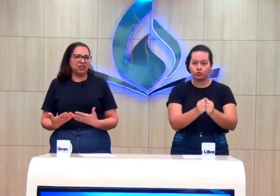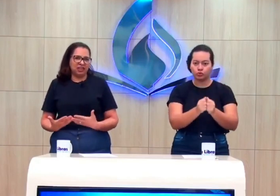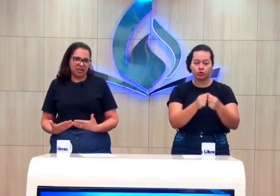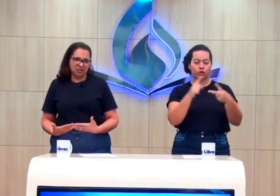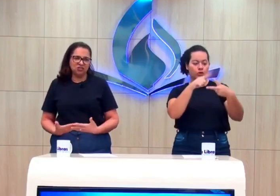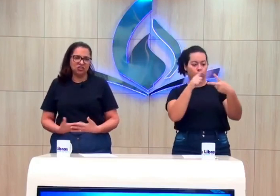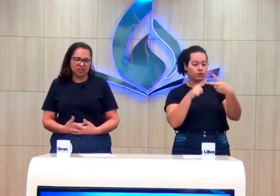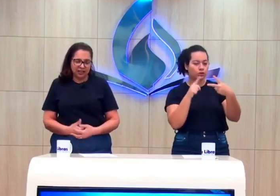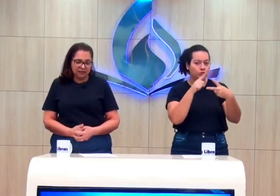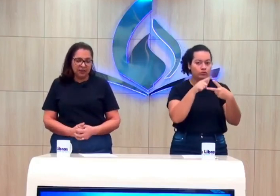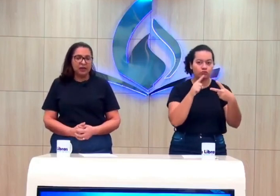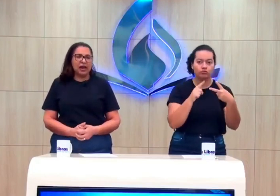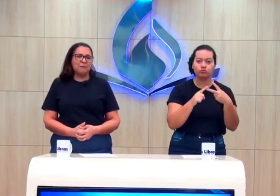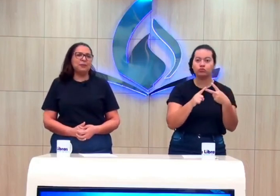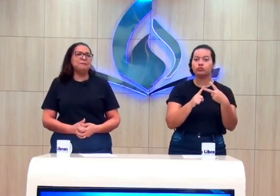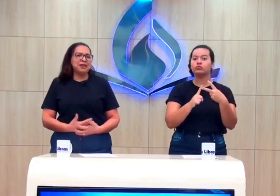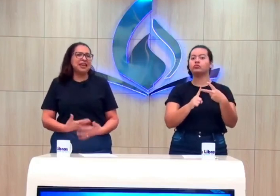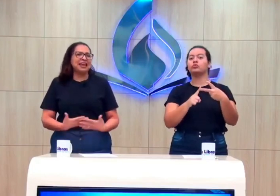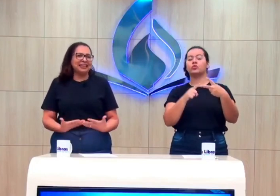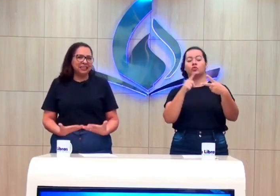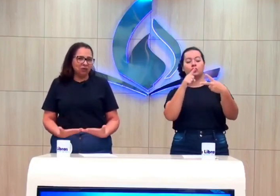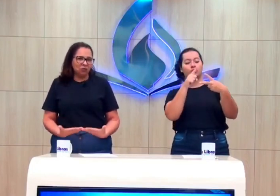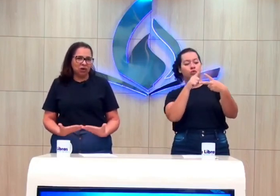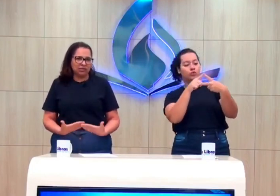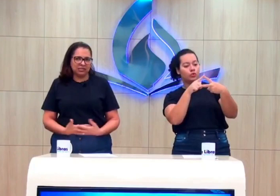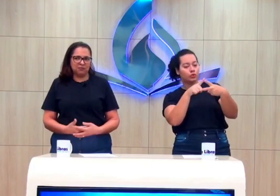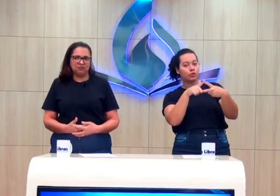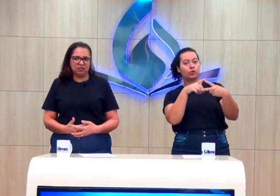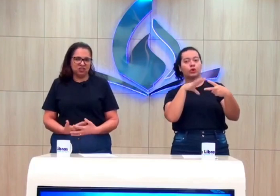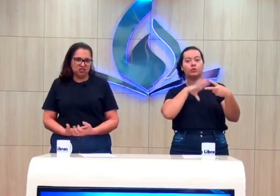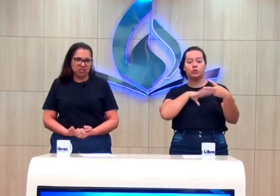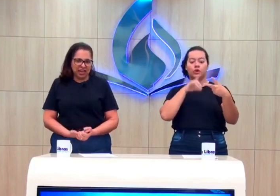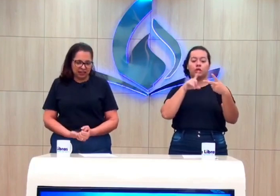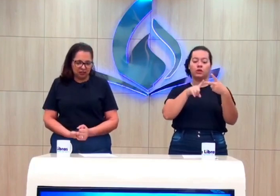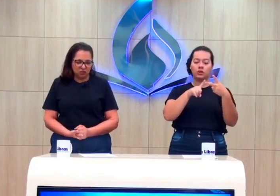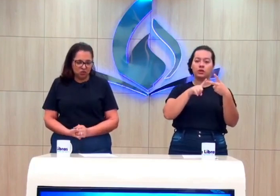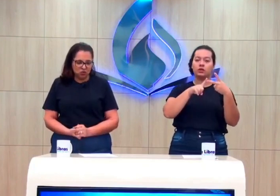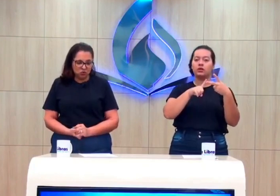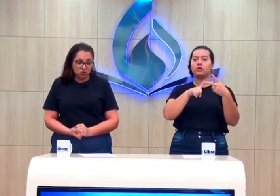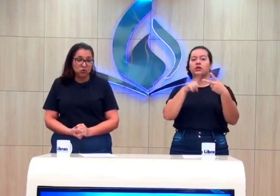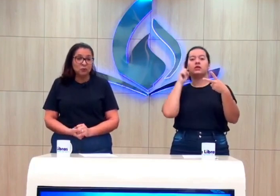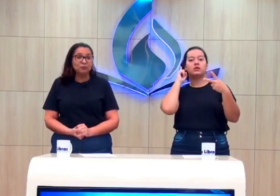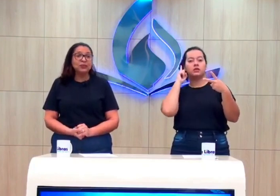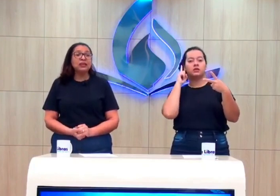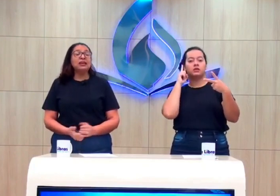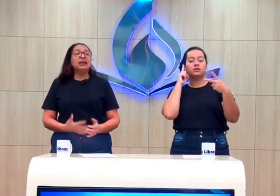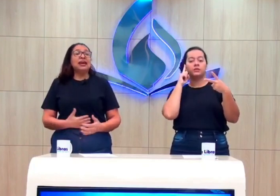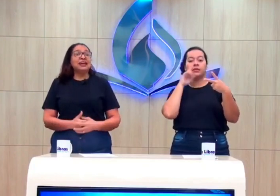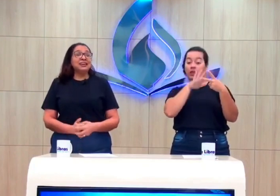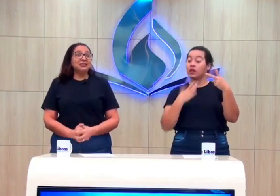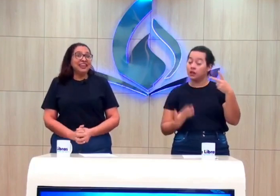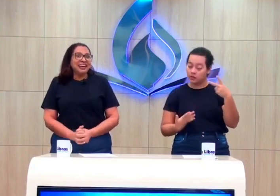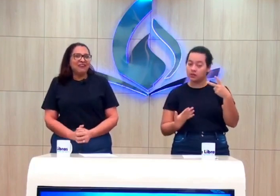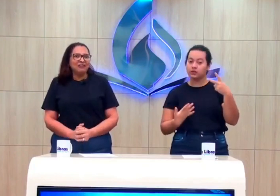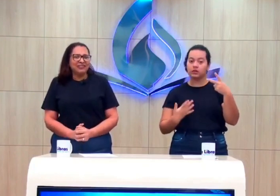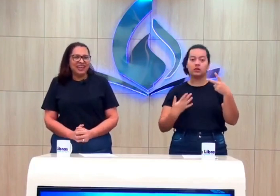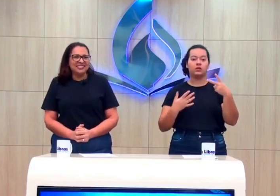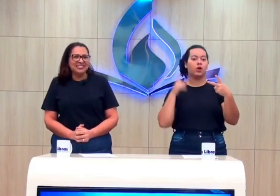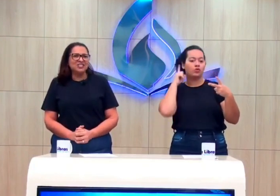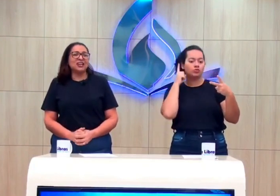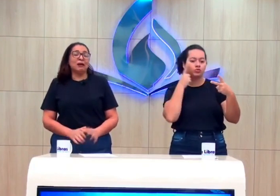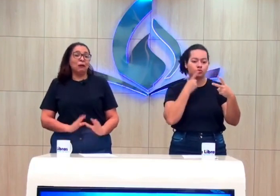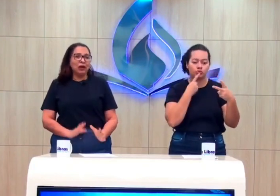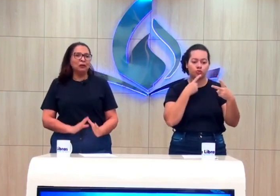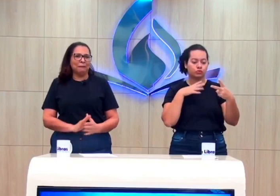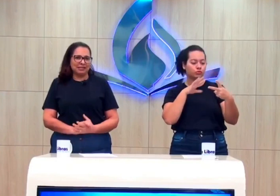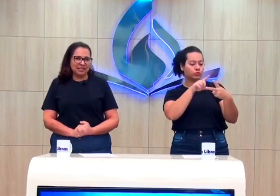é diferente, né? A primeira língua que se privilegia é a língua do surdo. E o que